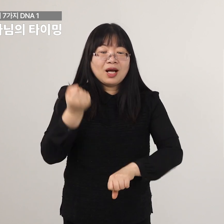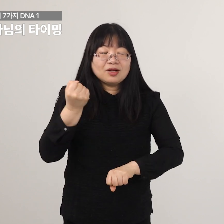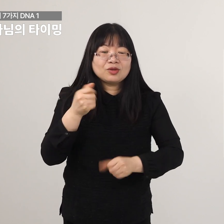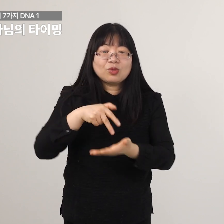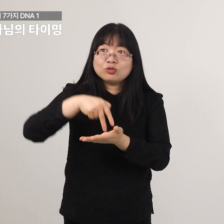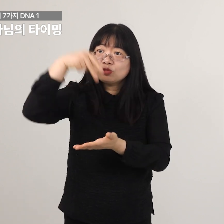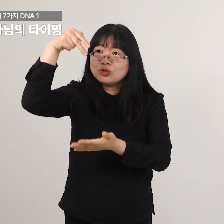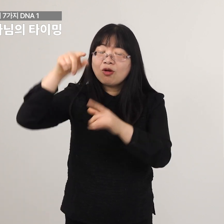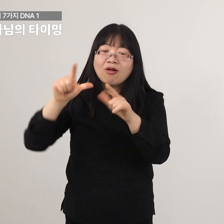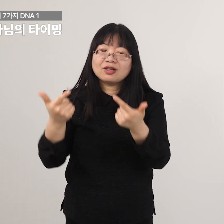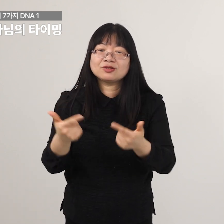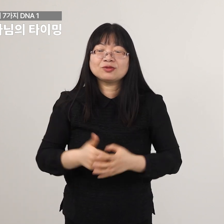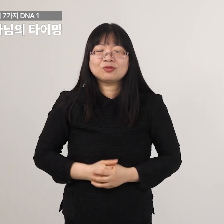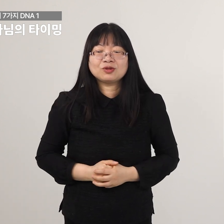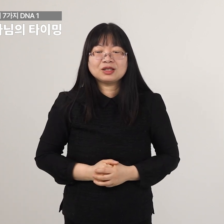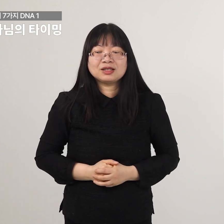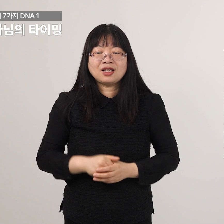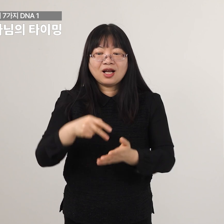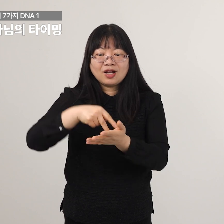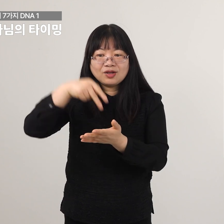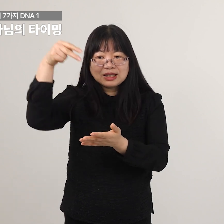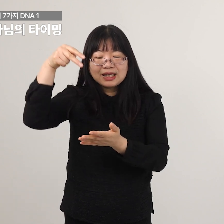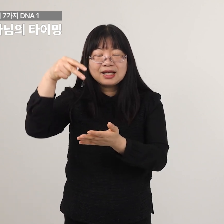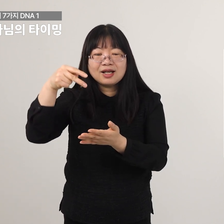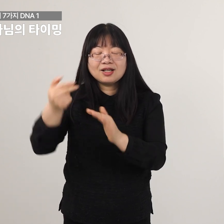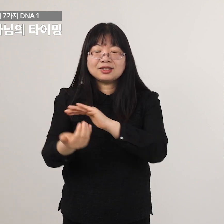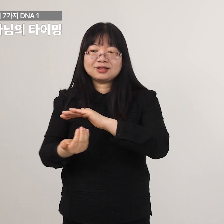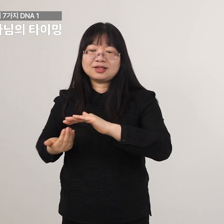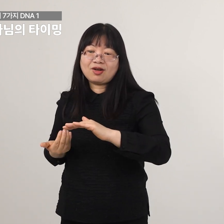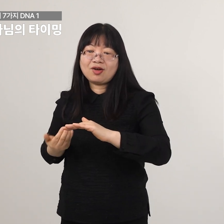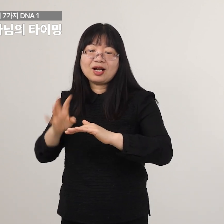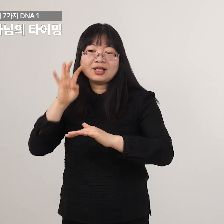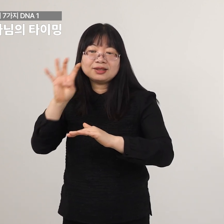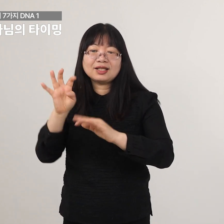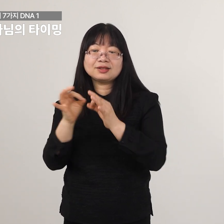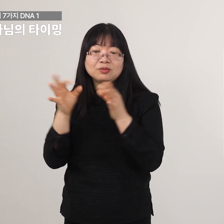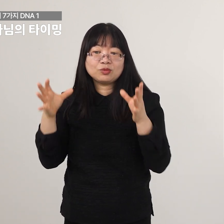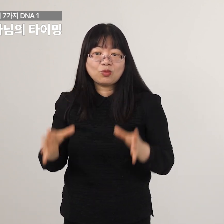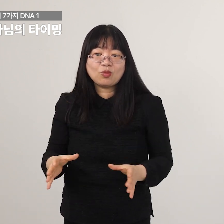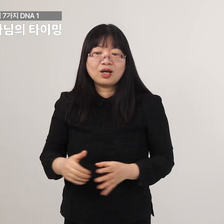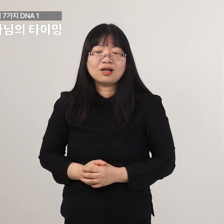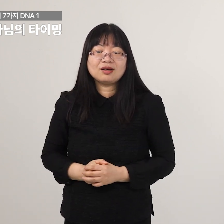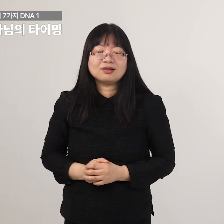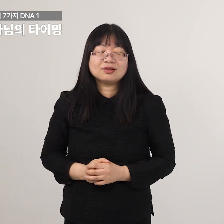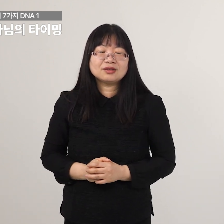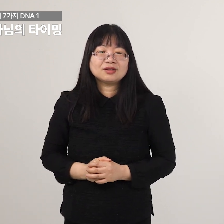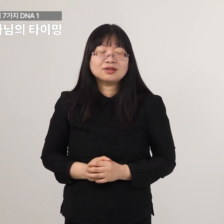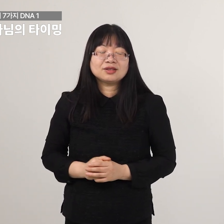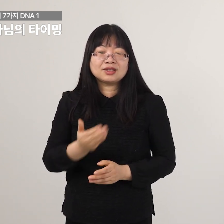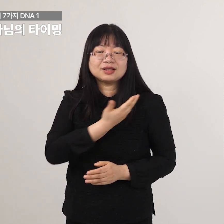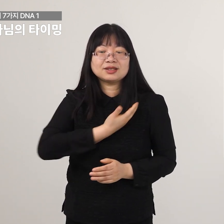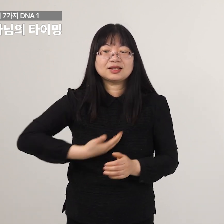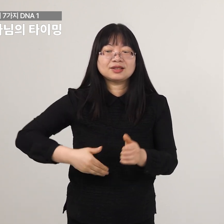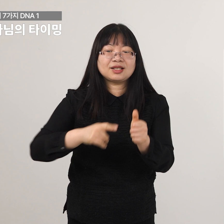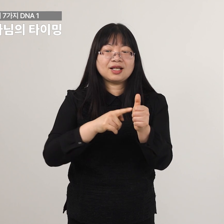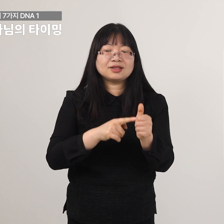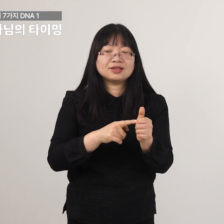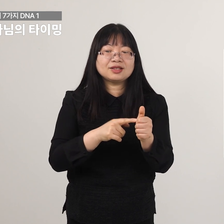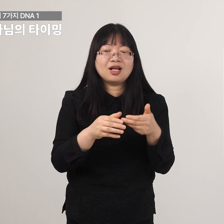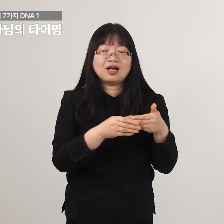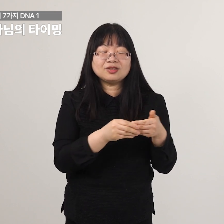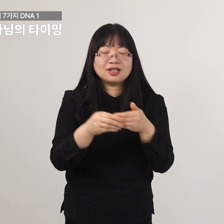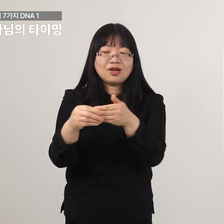승천을 하신 게 아니고 승천하시기 전 40일 동안을 제자들을